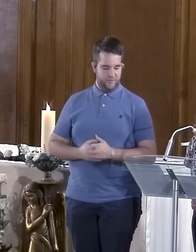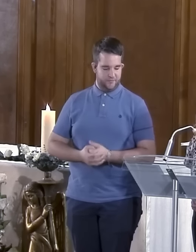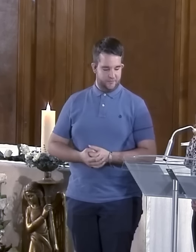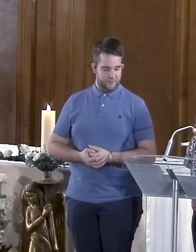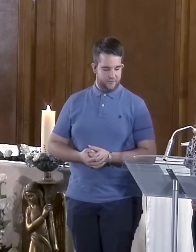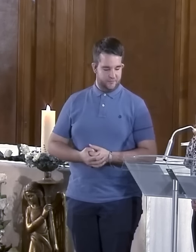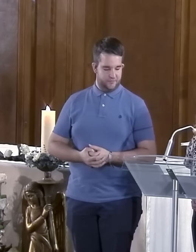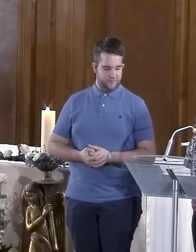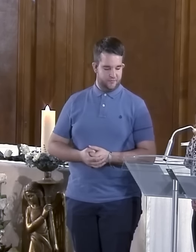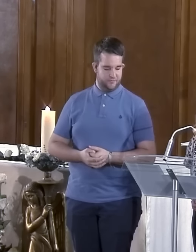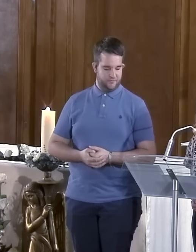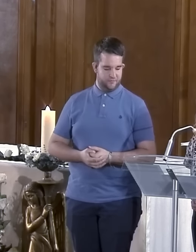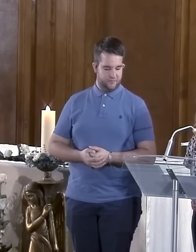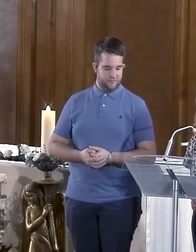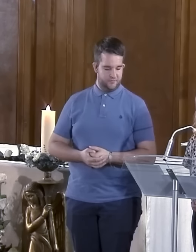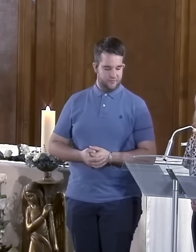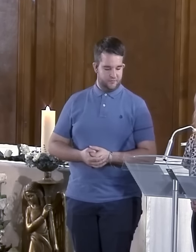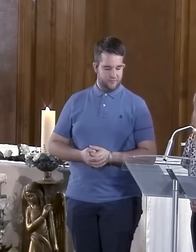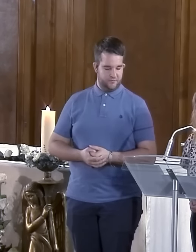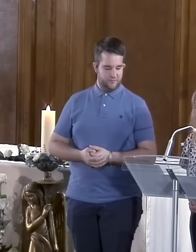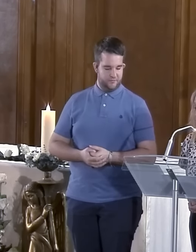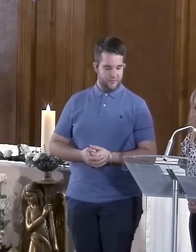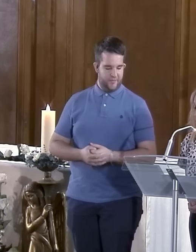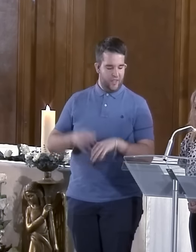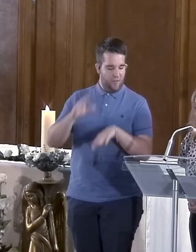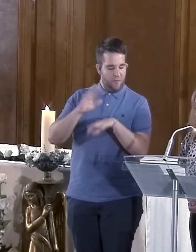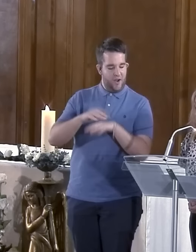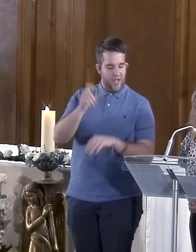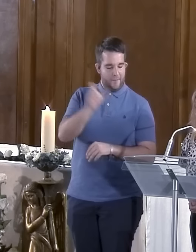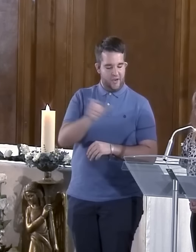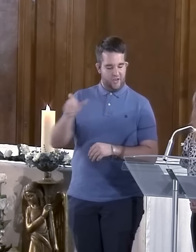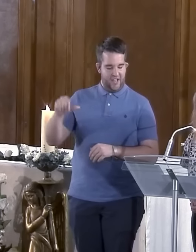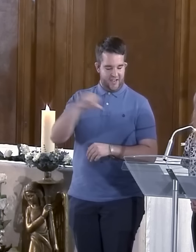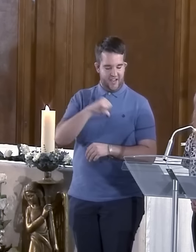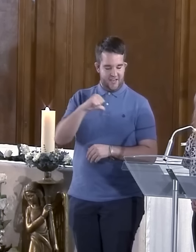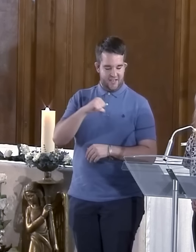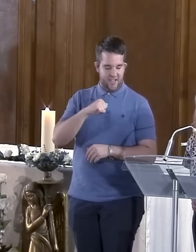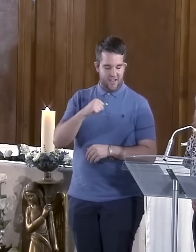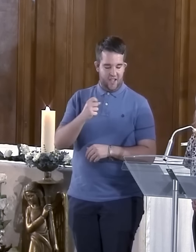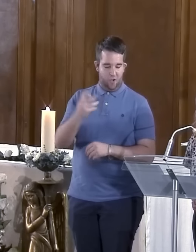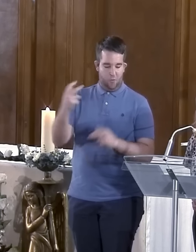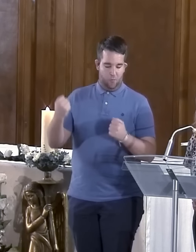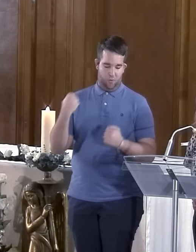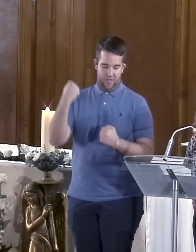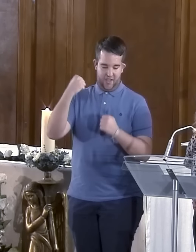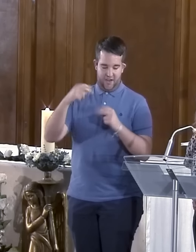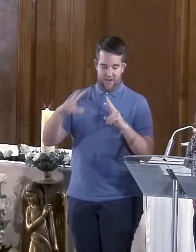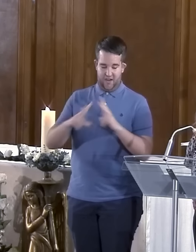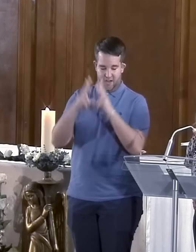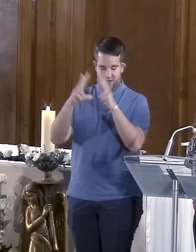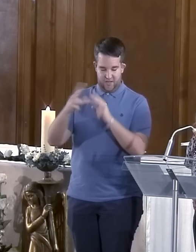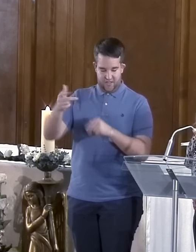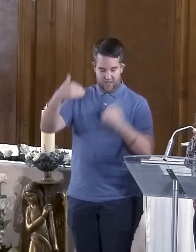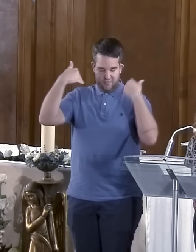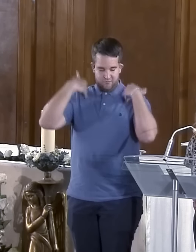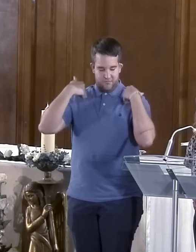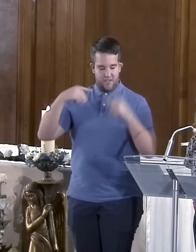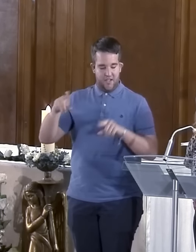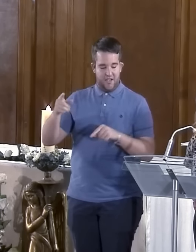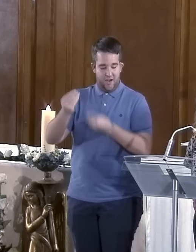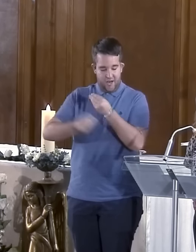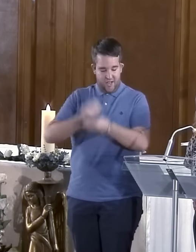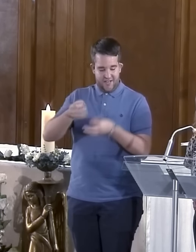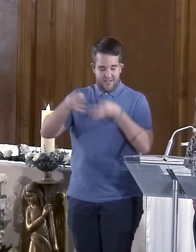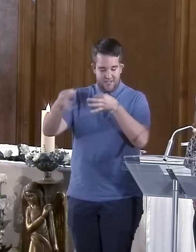Oremos. Escúchanos, Señor. Por las personas que tienen algún poder en la sociedad, que